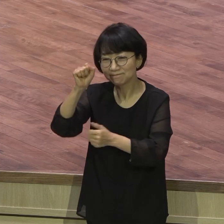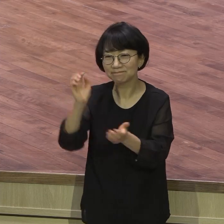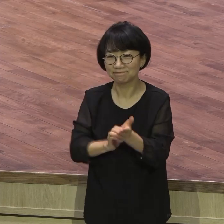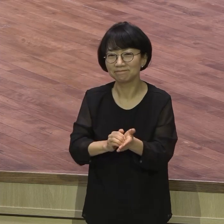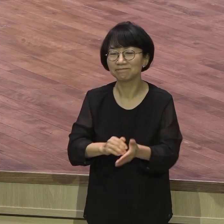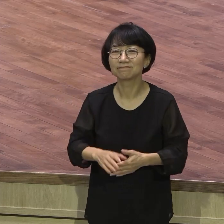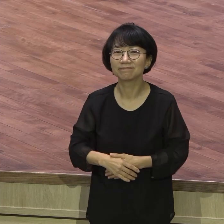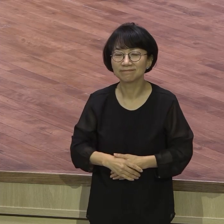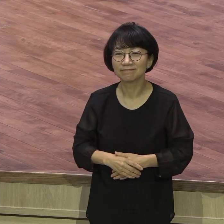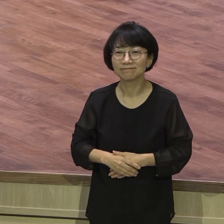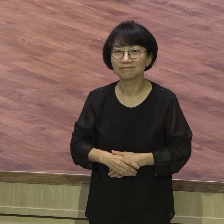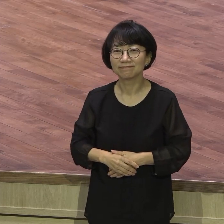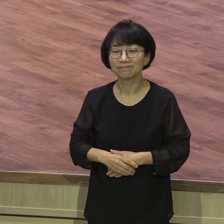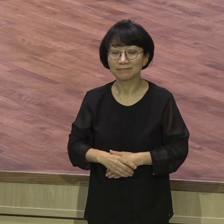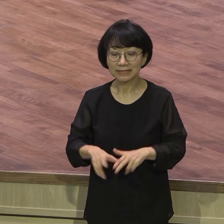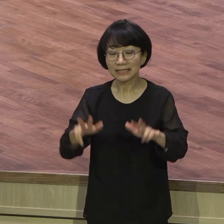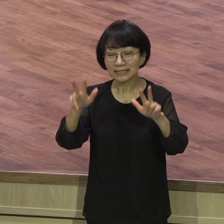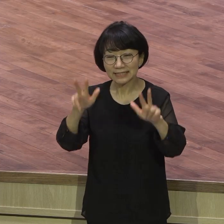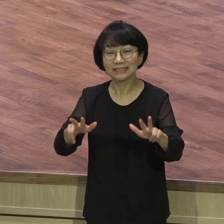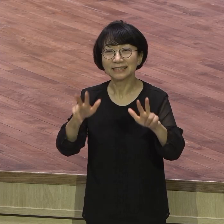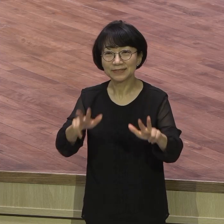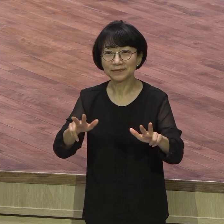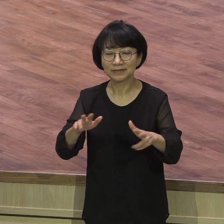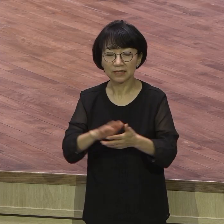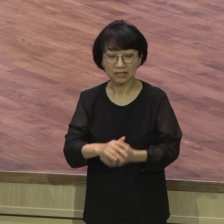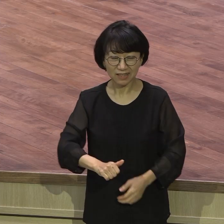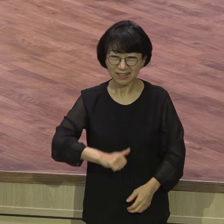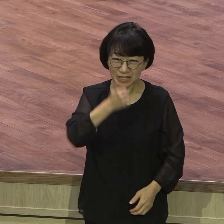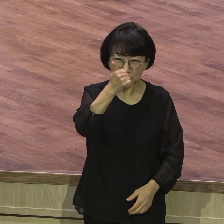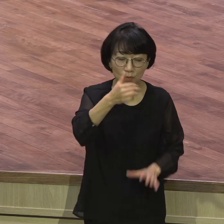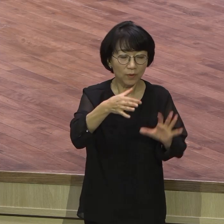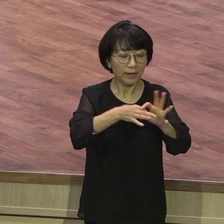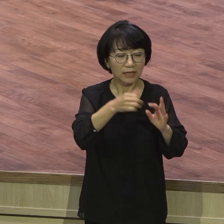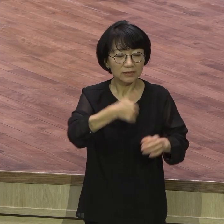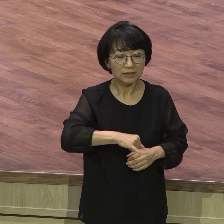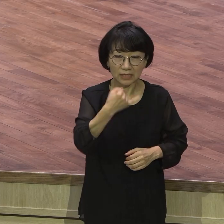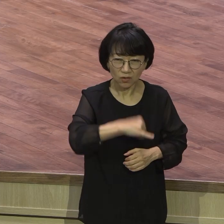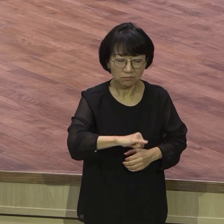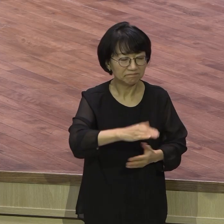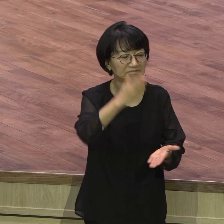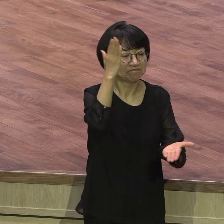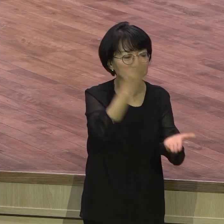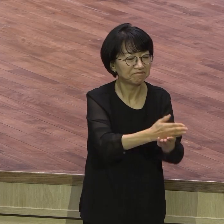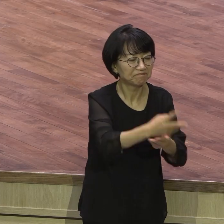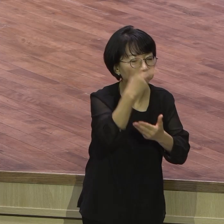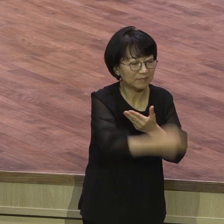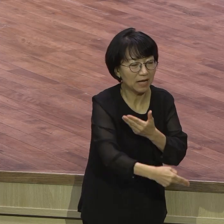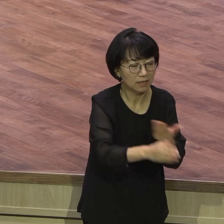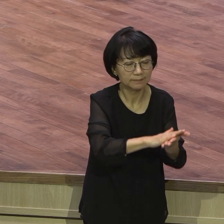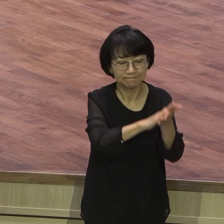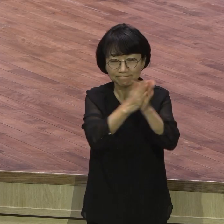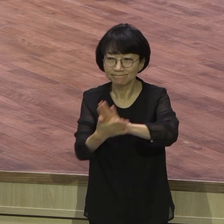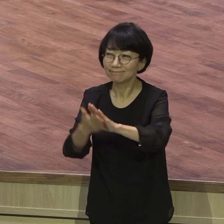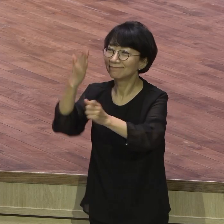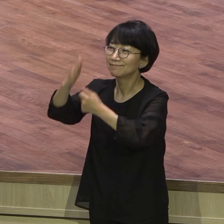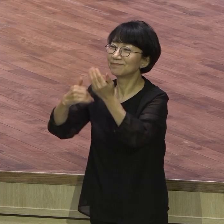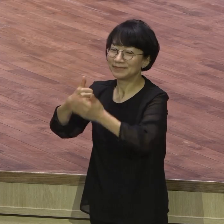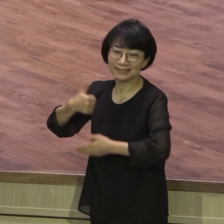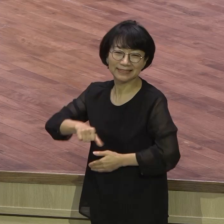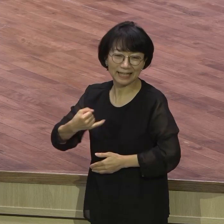그렇게 받아서 뭐가 돼서 이제는 진노의 자식에서 하나님의 자녀로 신분이 바뀌어져요.